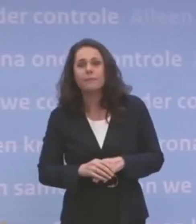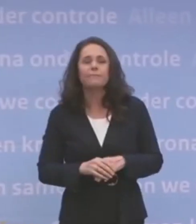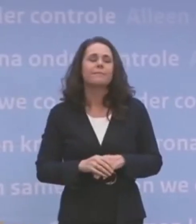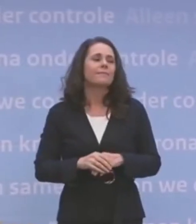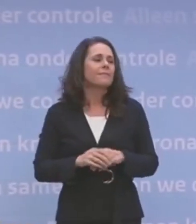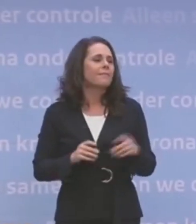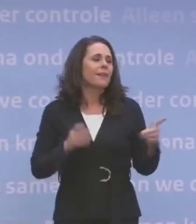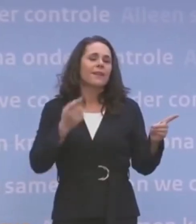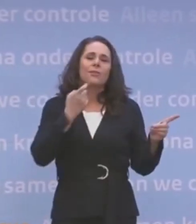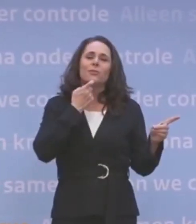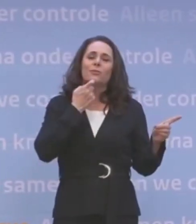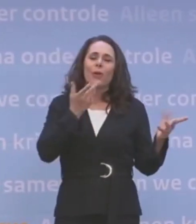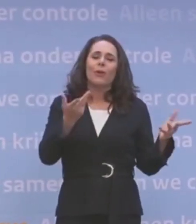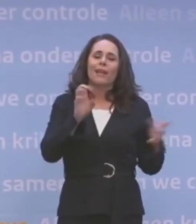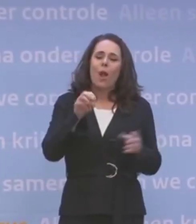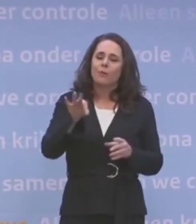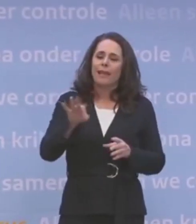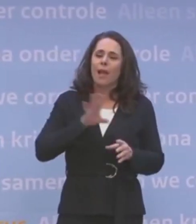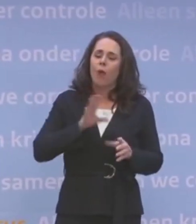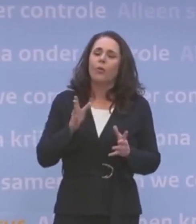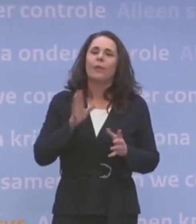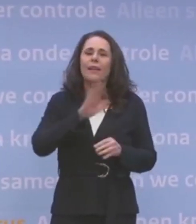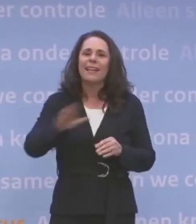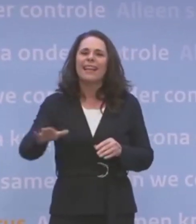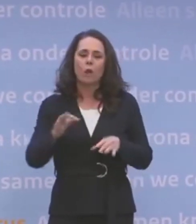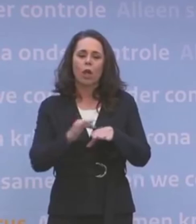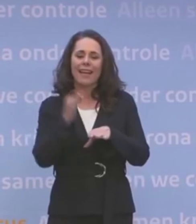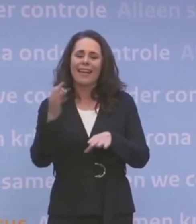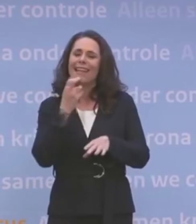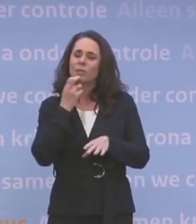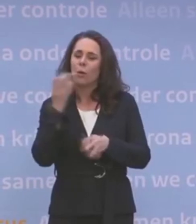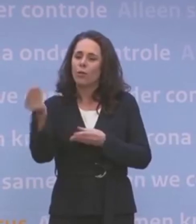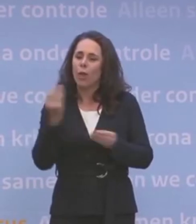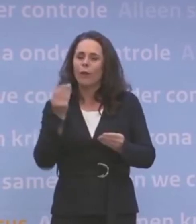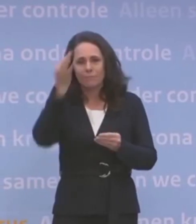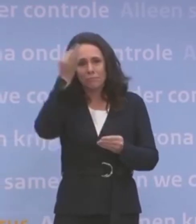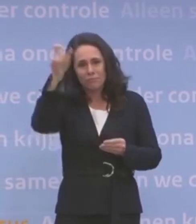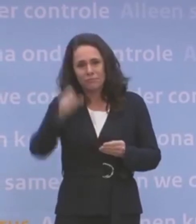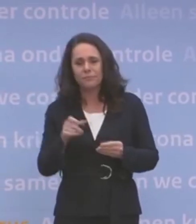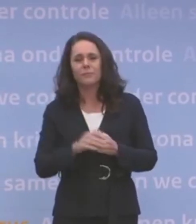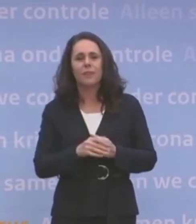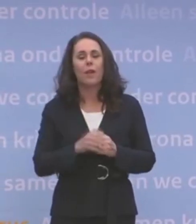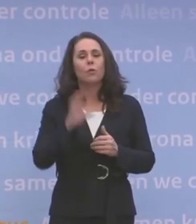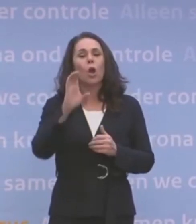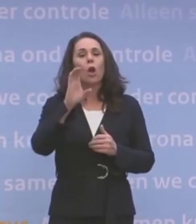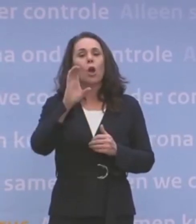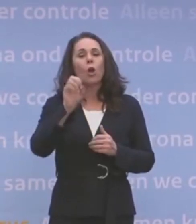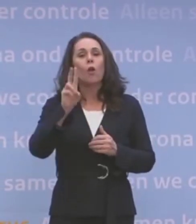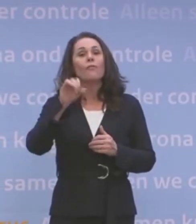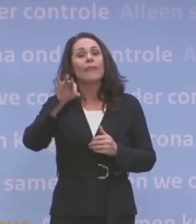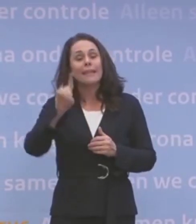Uiteraard hebben we in het OMT ook vertegenwoordiging gehad van de kindergeneeskunde. De kindergeneeskunde heeft COVID natuurlijk ook